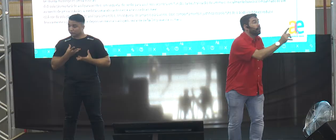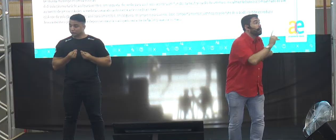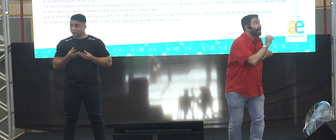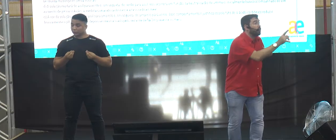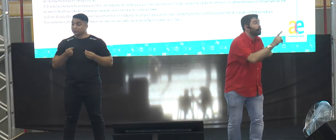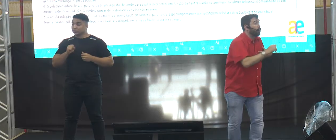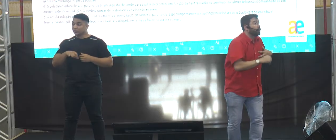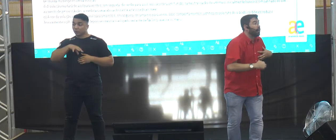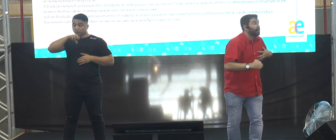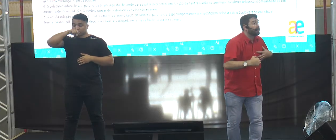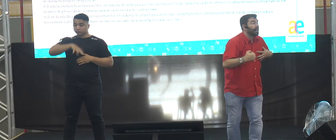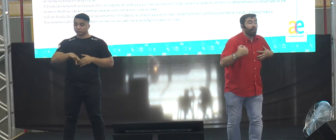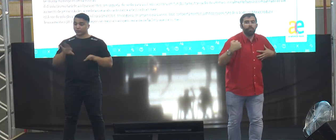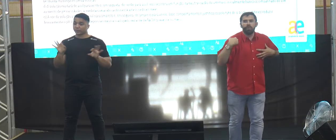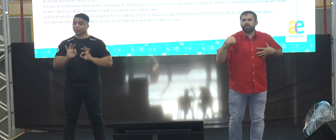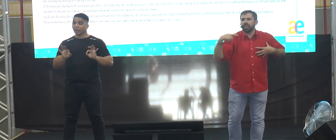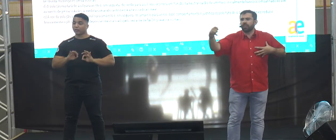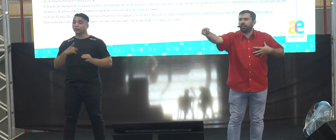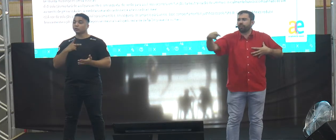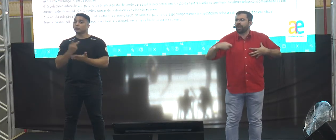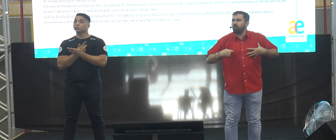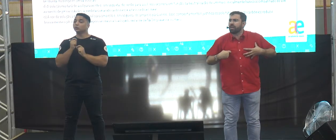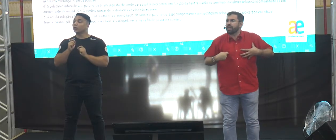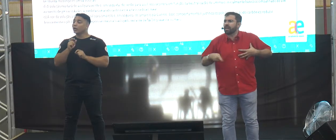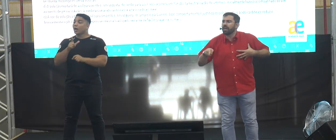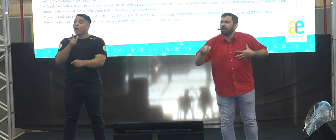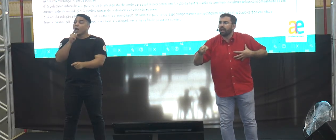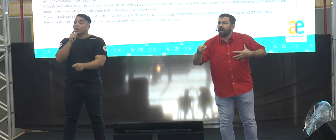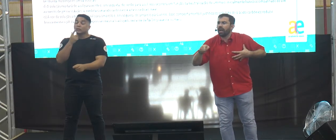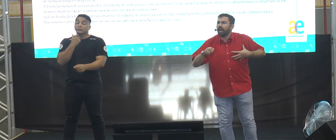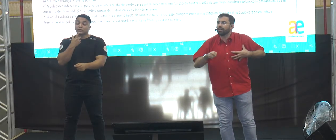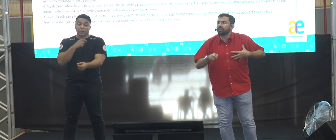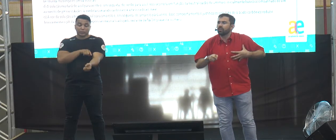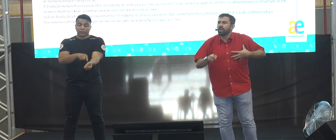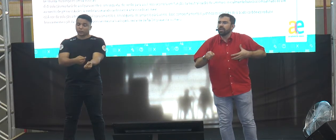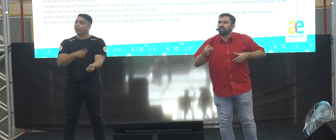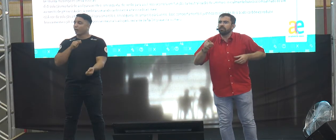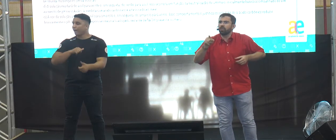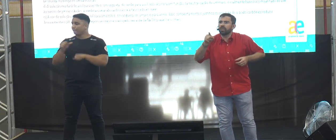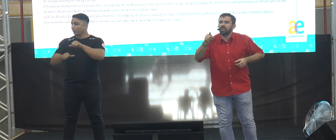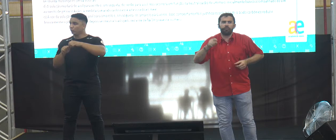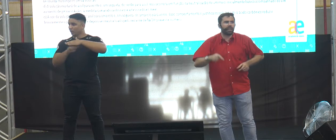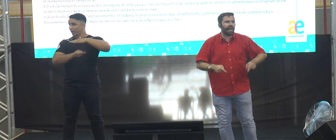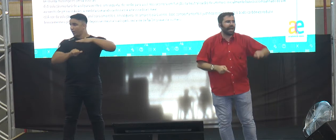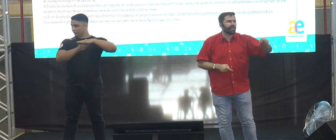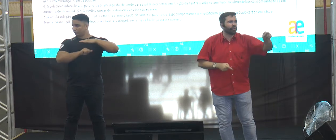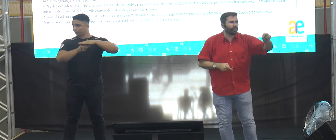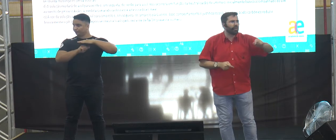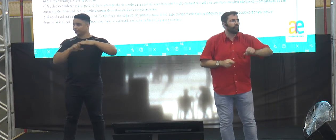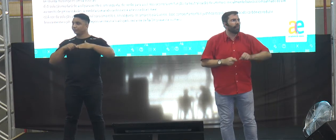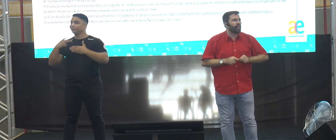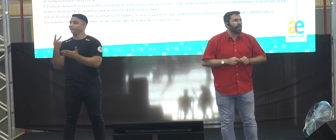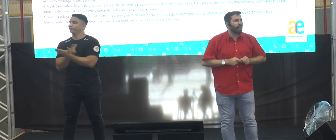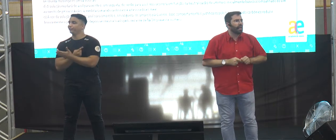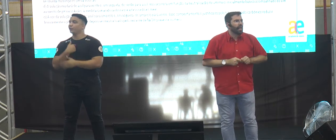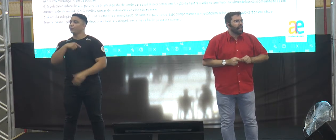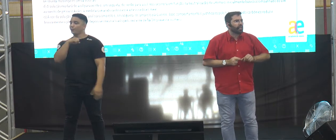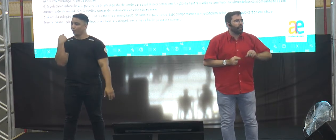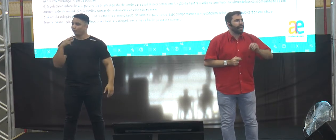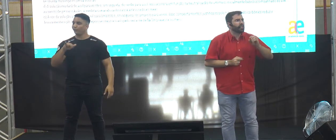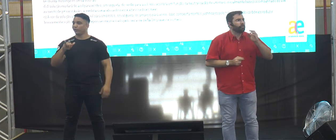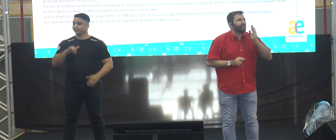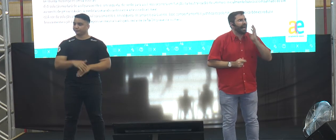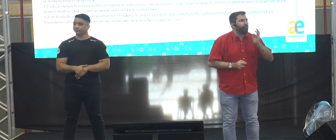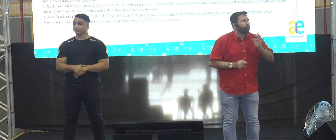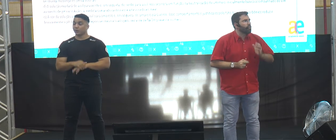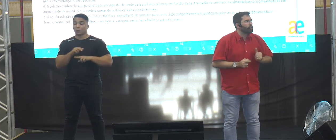dizer, se eu não liberar o CO2, o meu sangue vai ficar o quê? Ácido. E se meu sangue ficar ácido, eu também vou morrer.